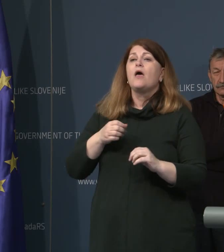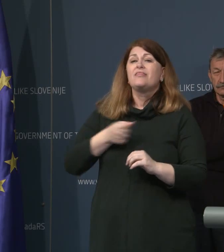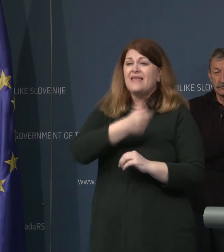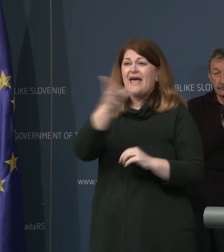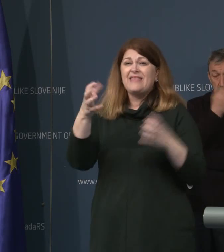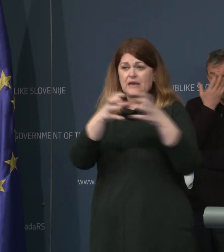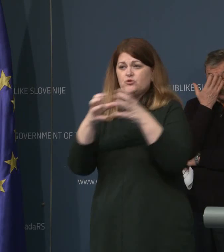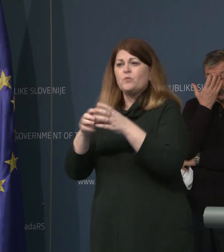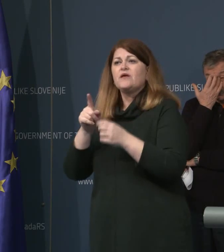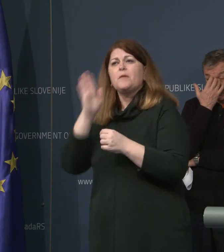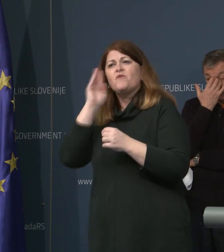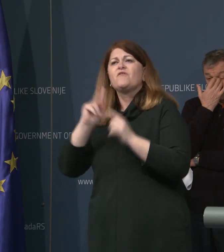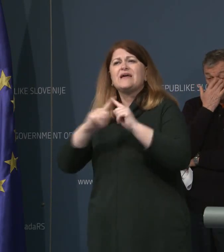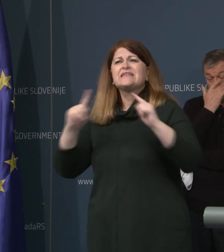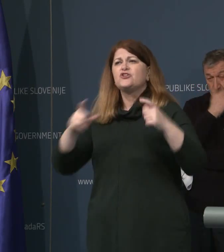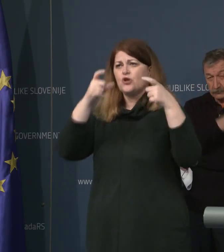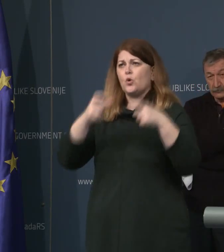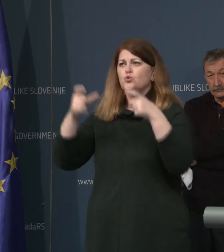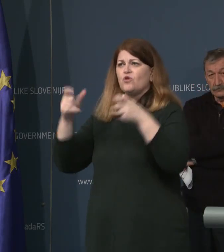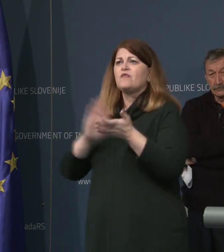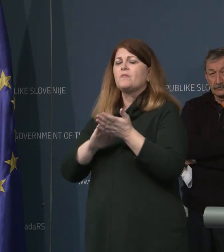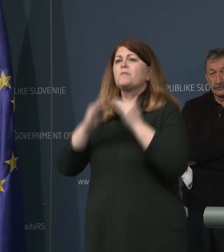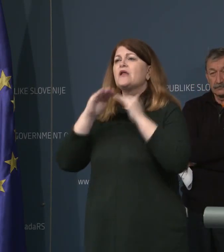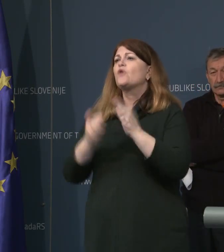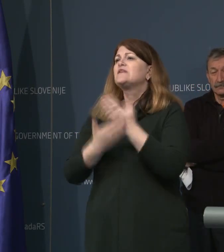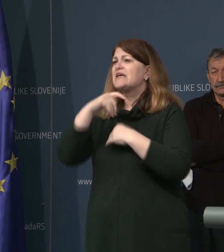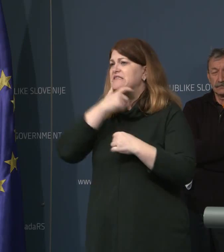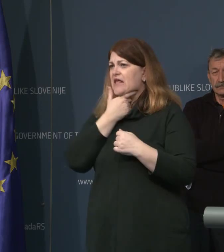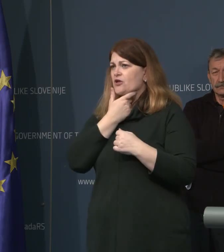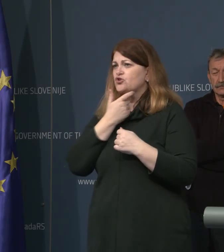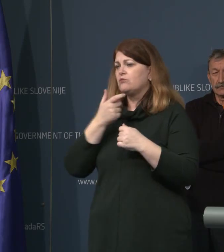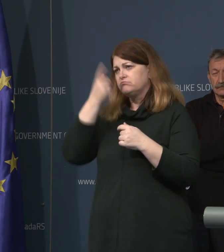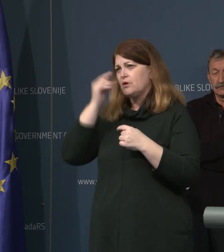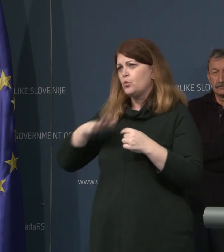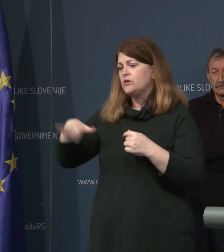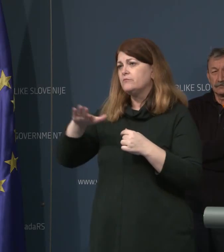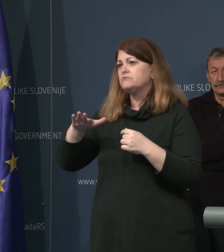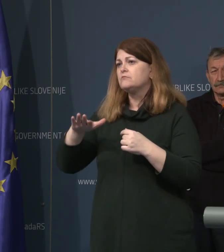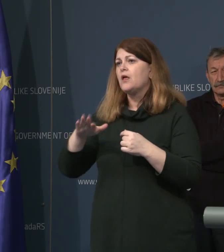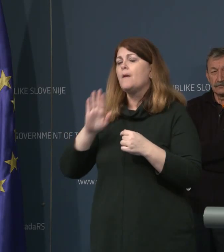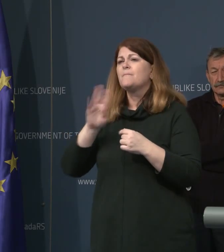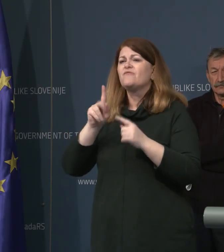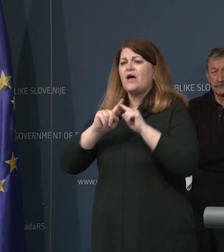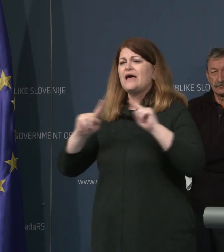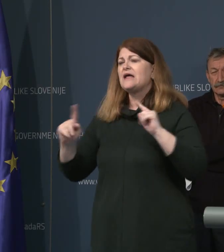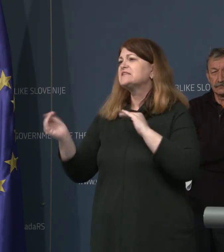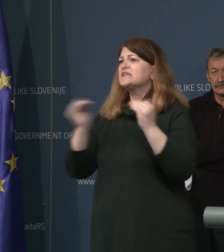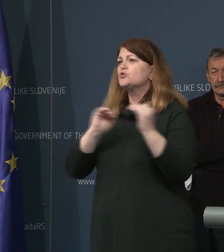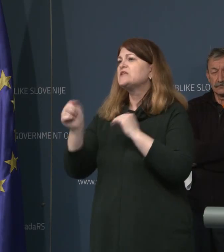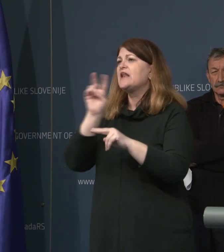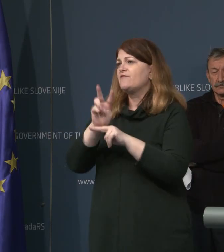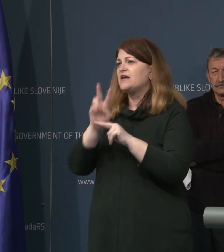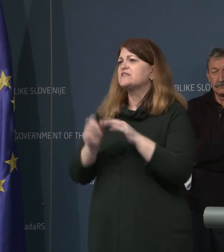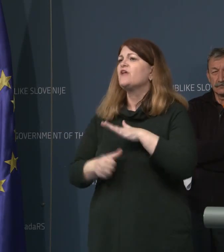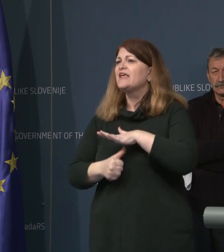ki bivajo v različnih ustanovah, recimo domovih za starejše občane, pa v raznih